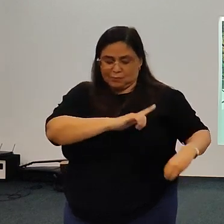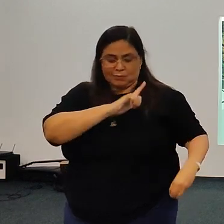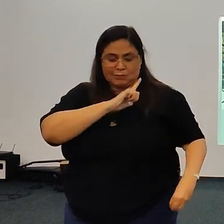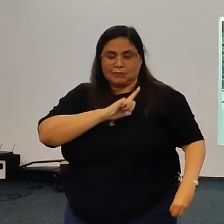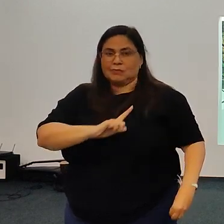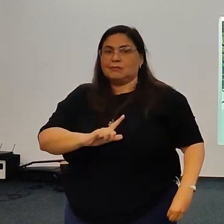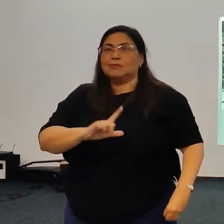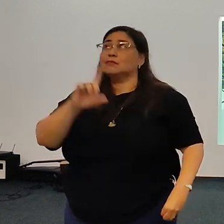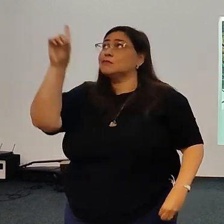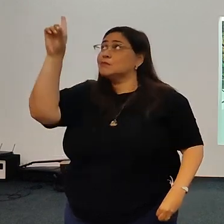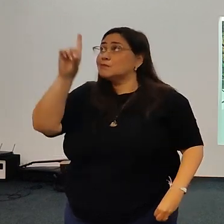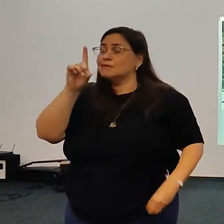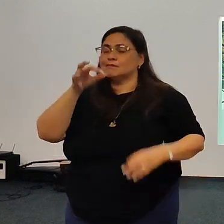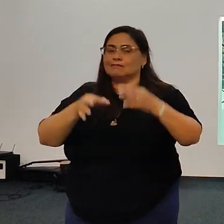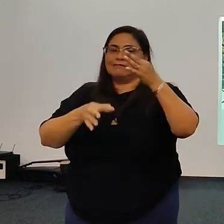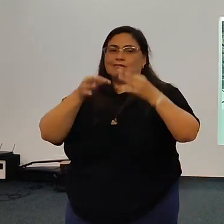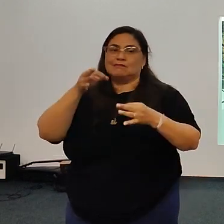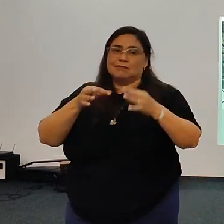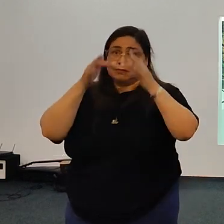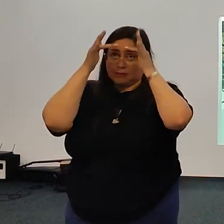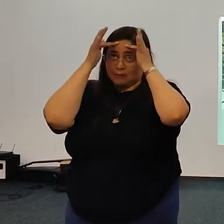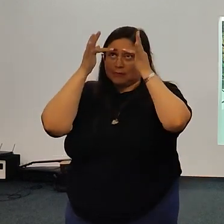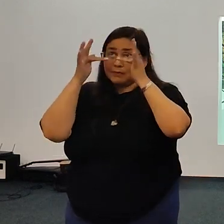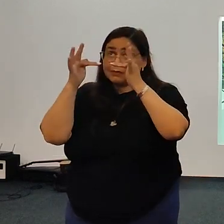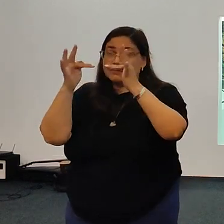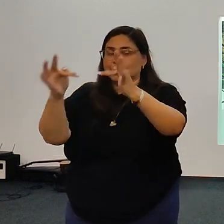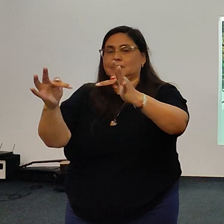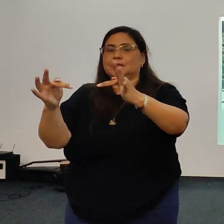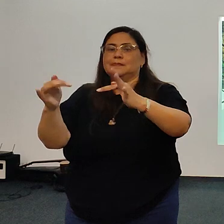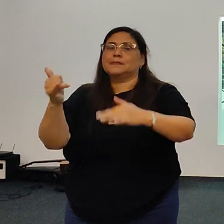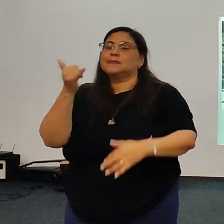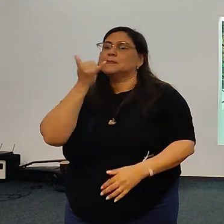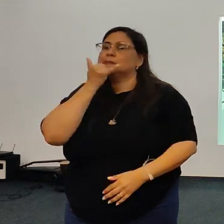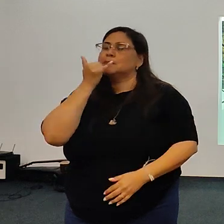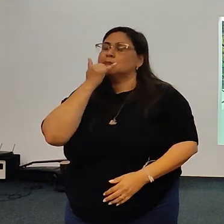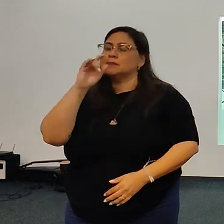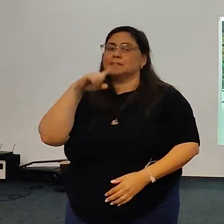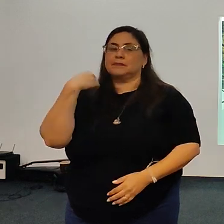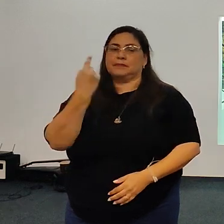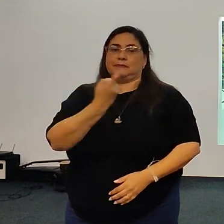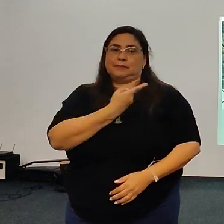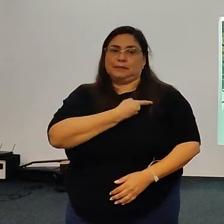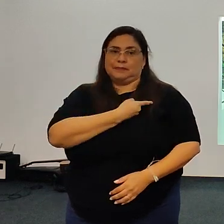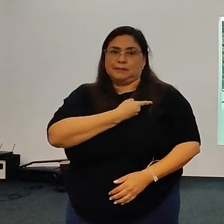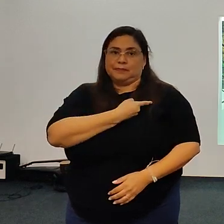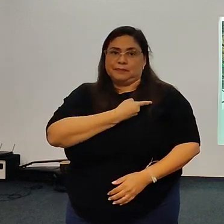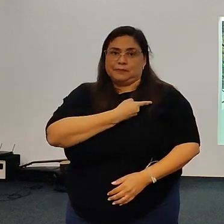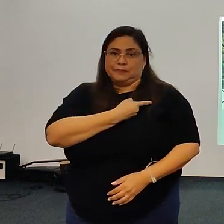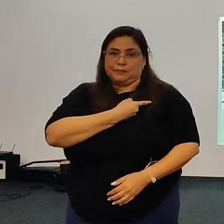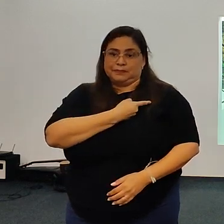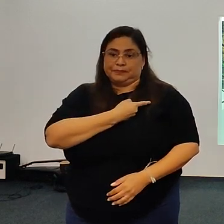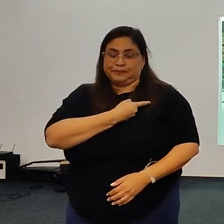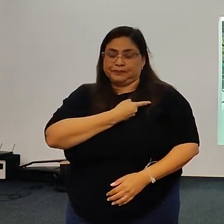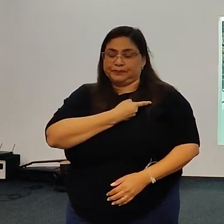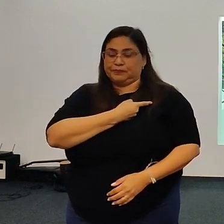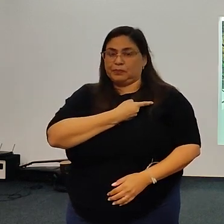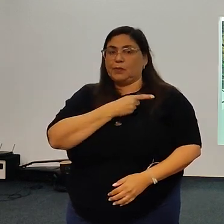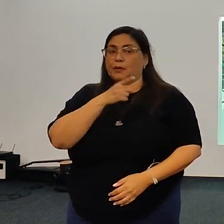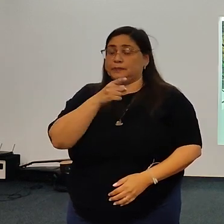Ele é fiel e justo para nos perdoar de toda a injustiça.